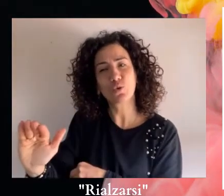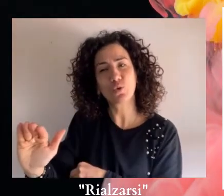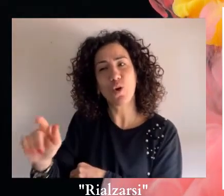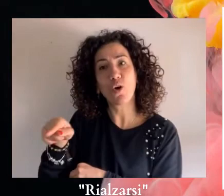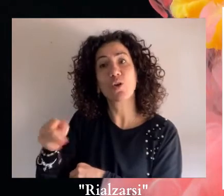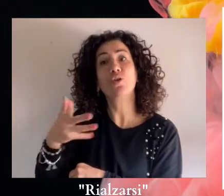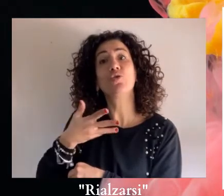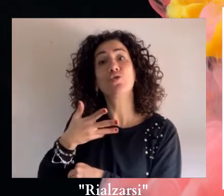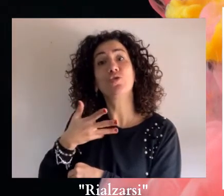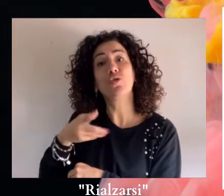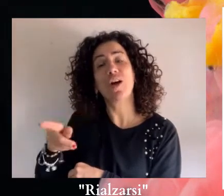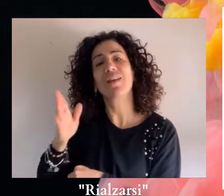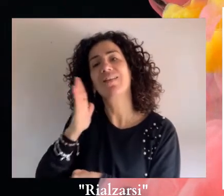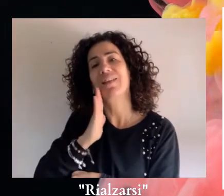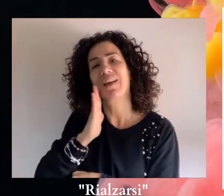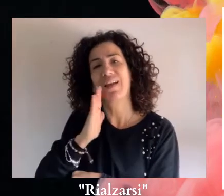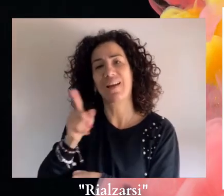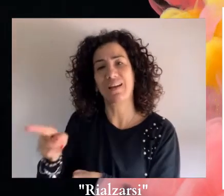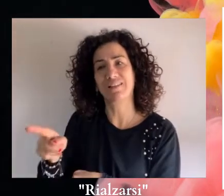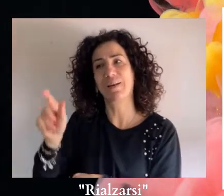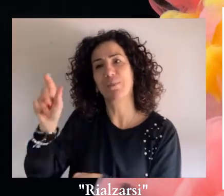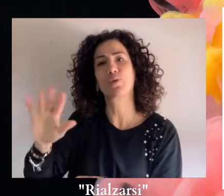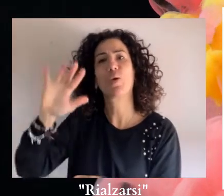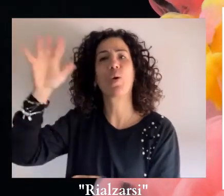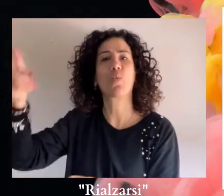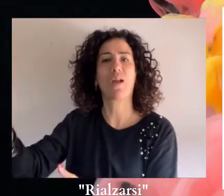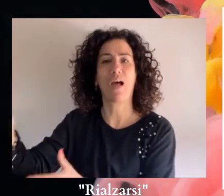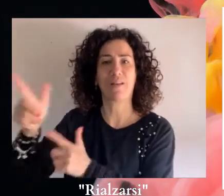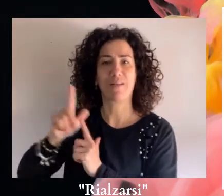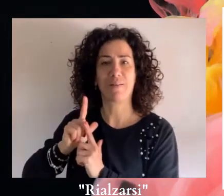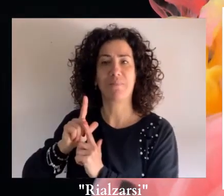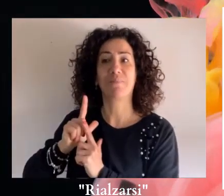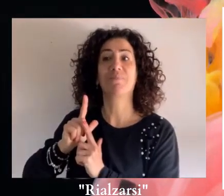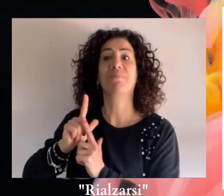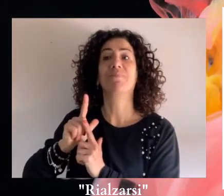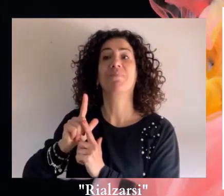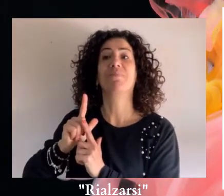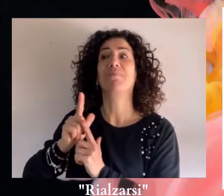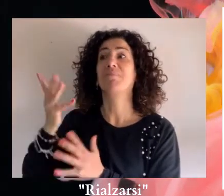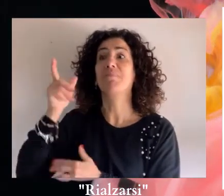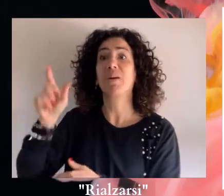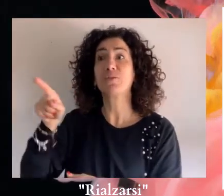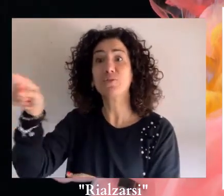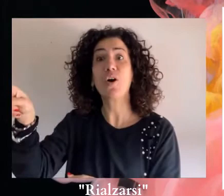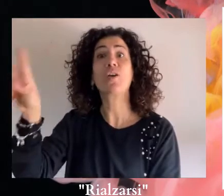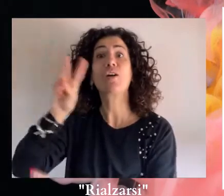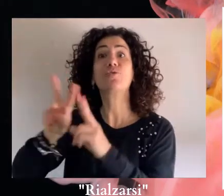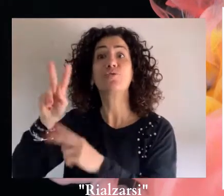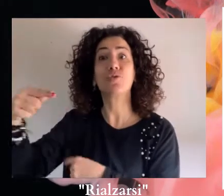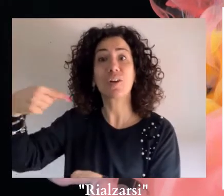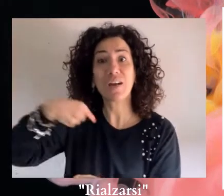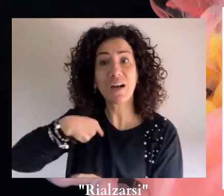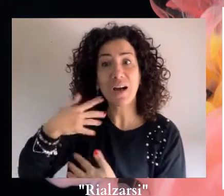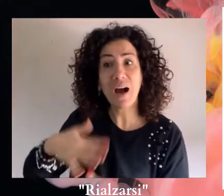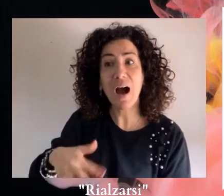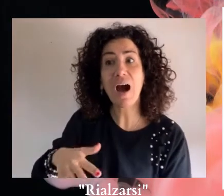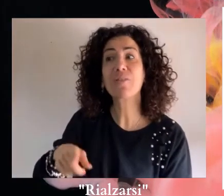dai gesti quotidiani di squisita tenerezza, in cui ciascuno può sentirsi